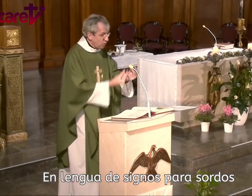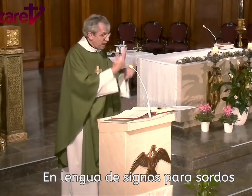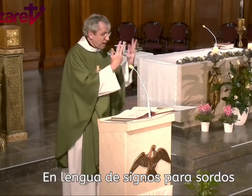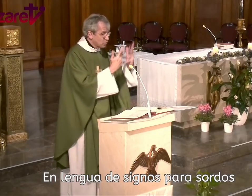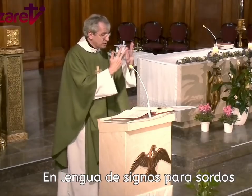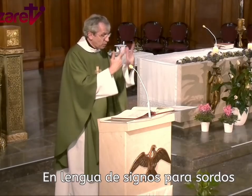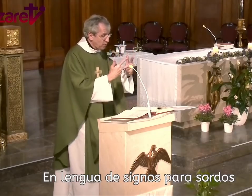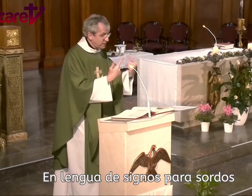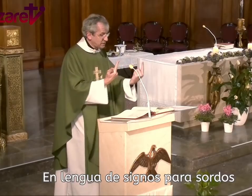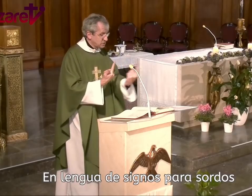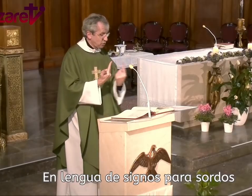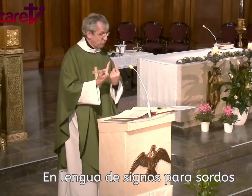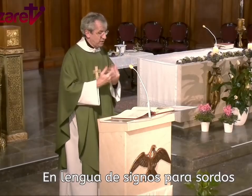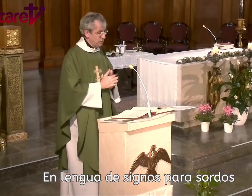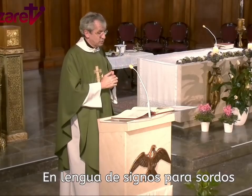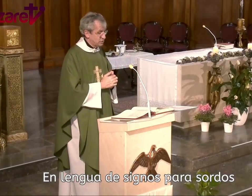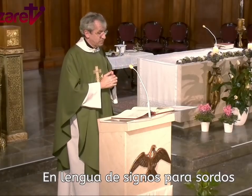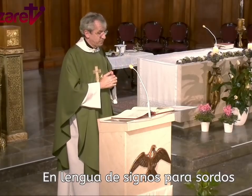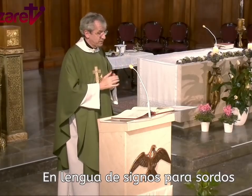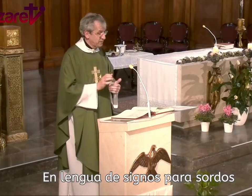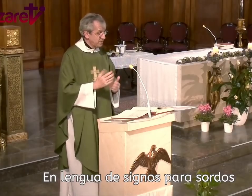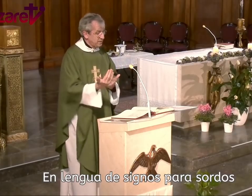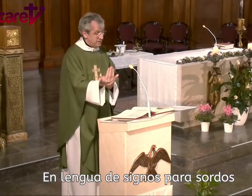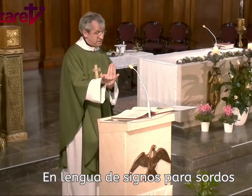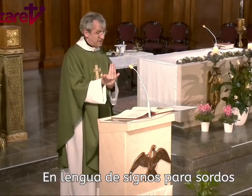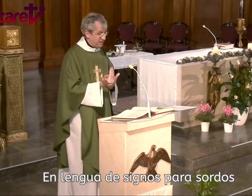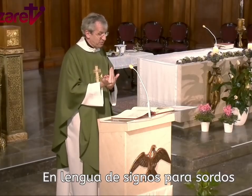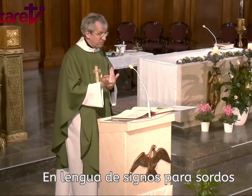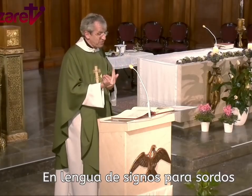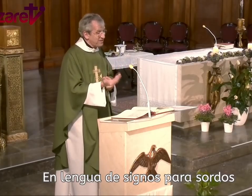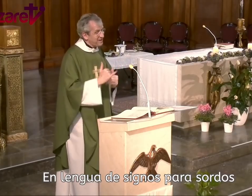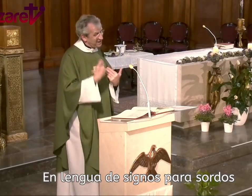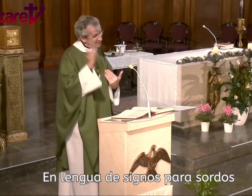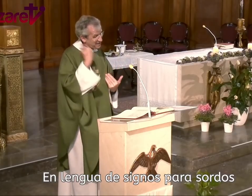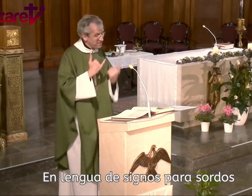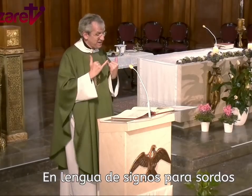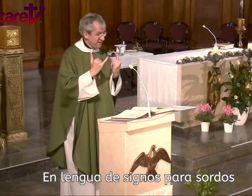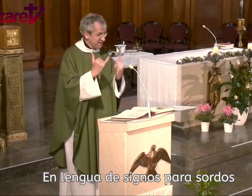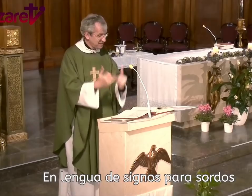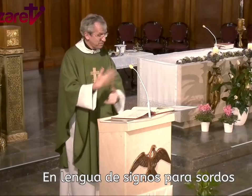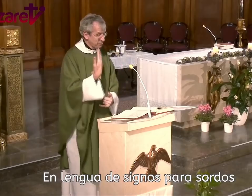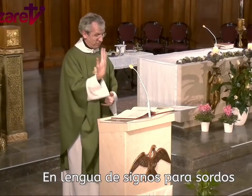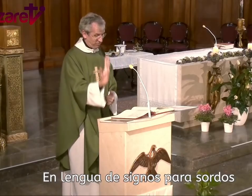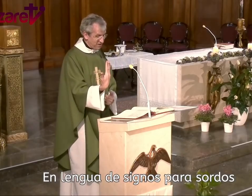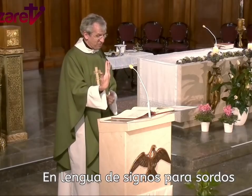a ajustar cuentas con ellos Se acercó el que había recibido cinco